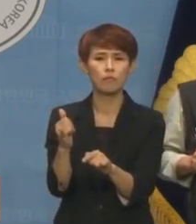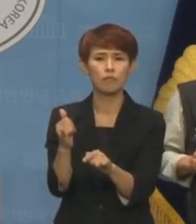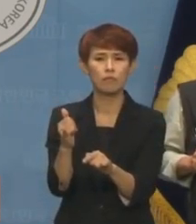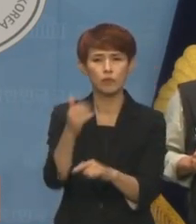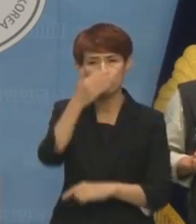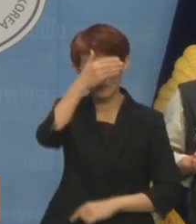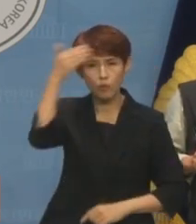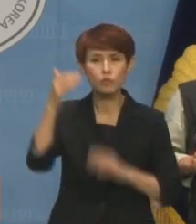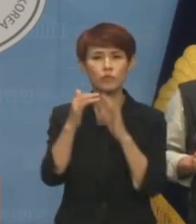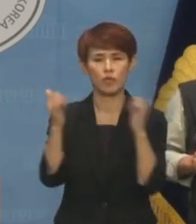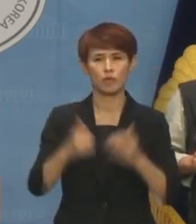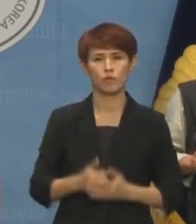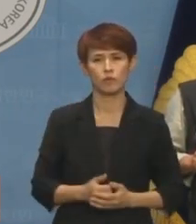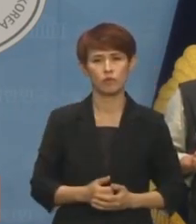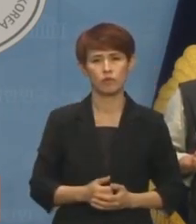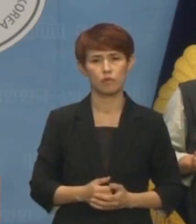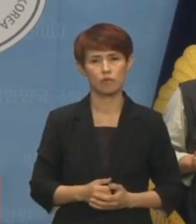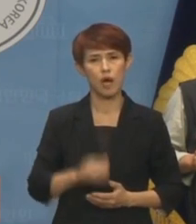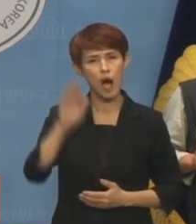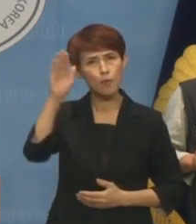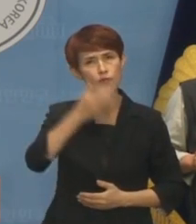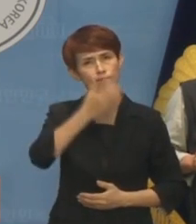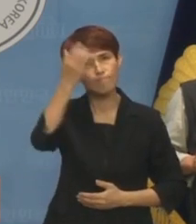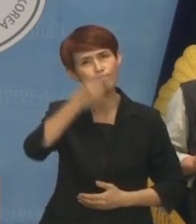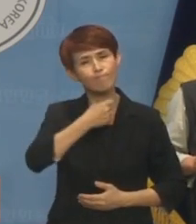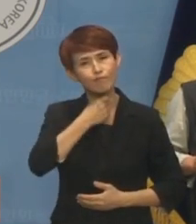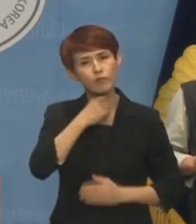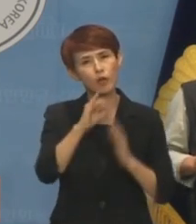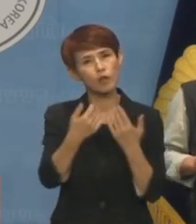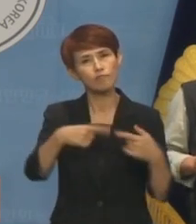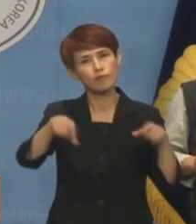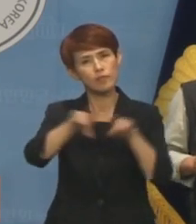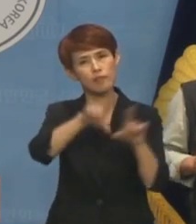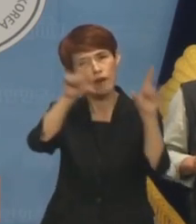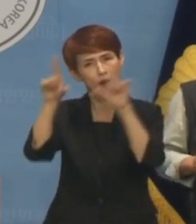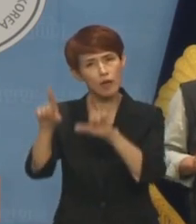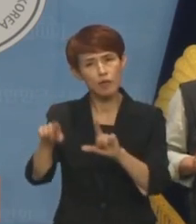청춘이고 꿈이고 가족과 함께 살아가는 생계입니다.